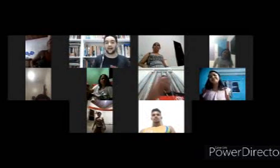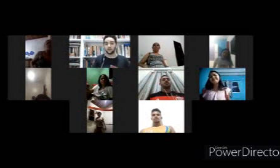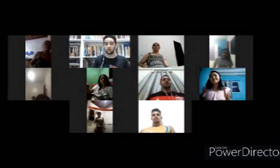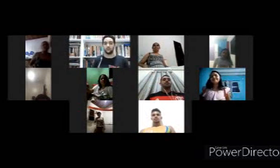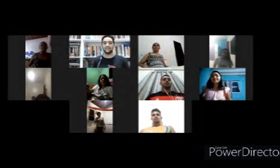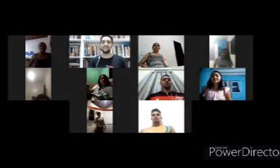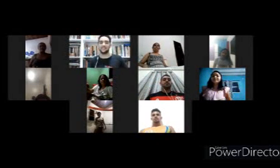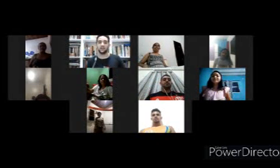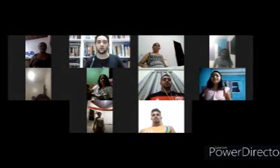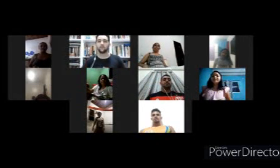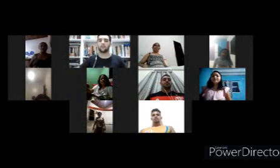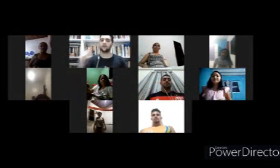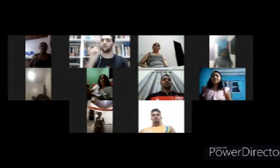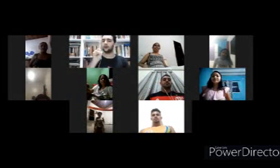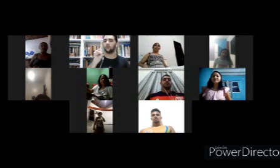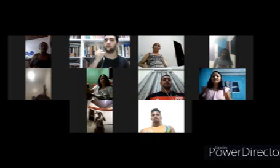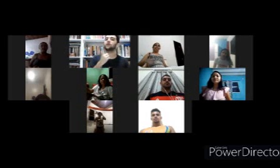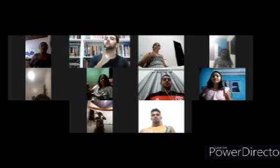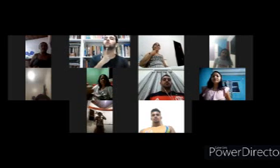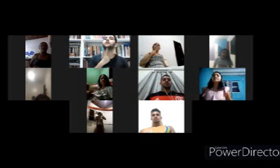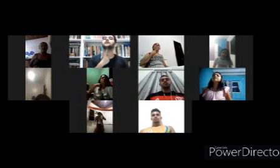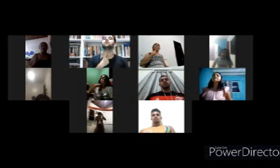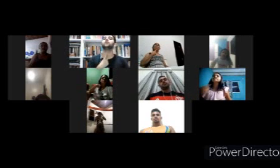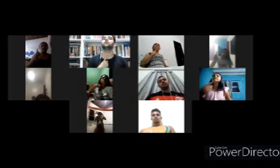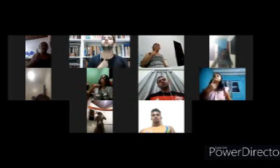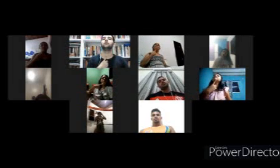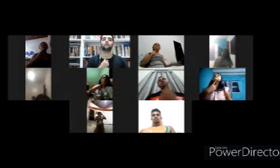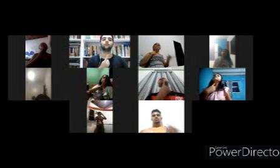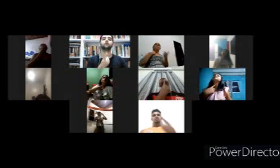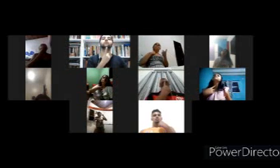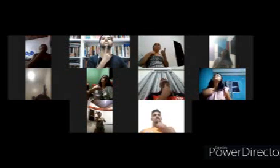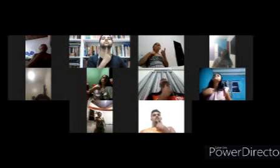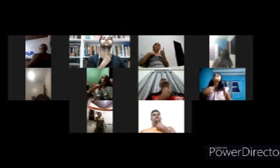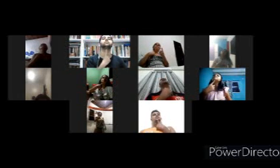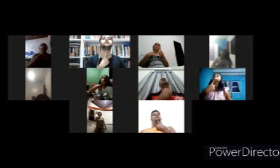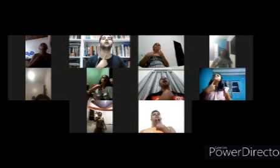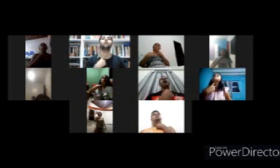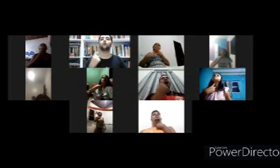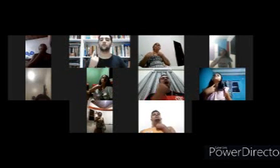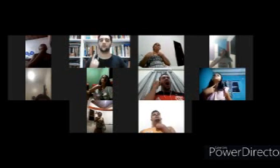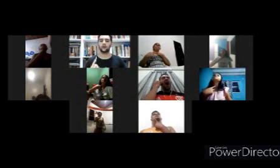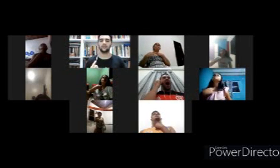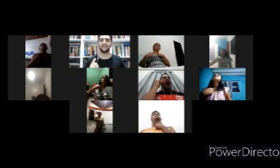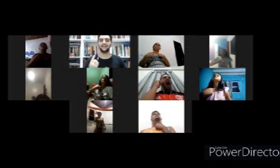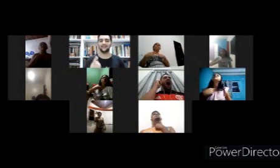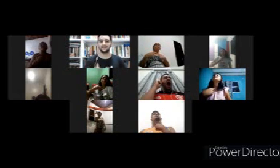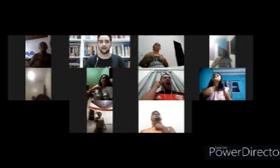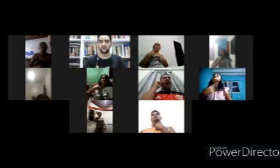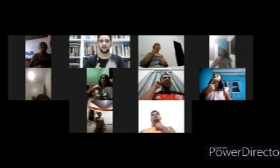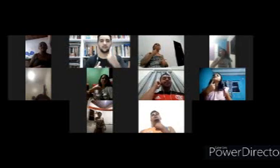Vontade ou desejo, vou pegar o meu indicador e passar no meu pescoço. Se eu quero dar intensidade a esse sinal, eu